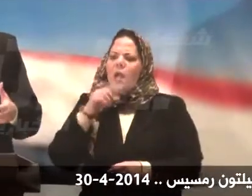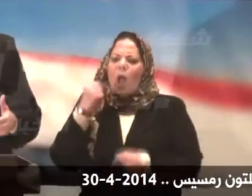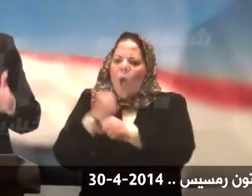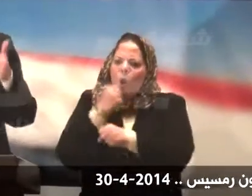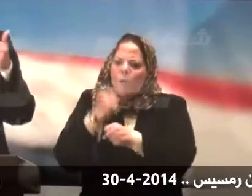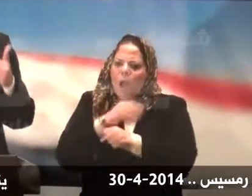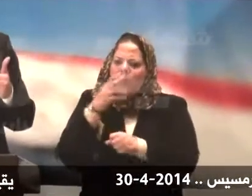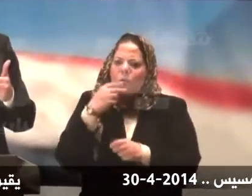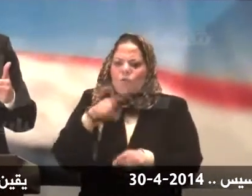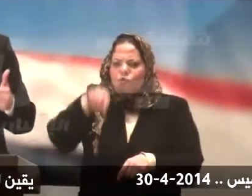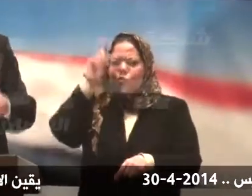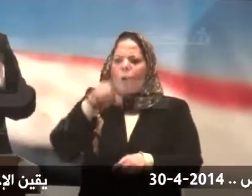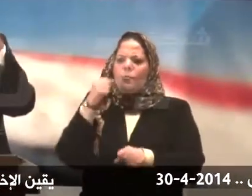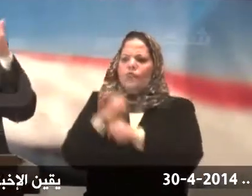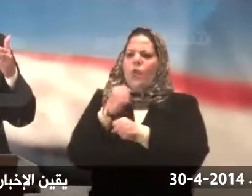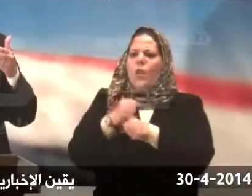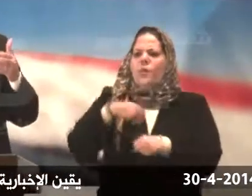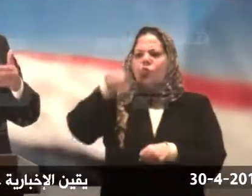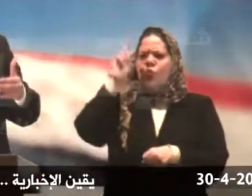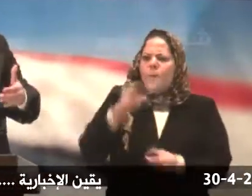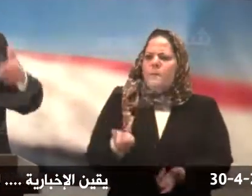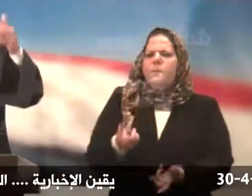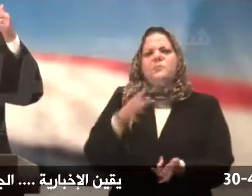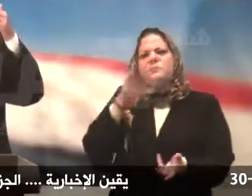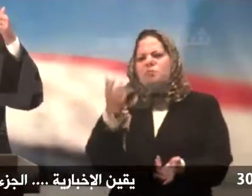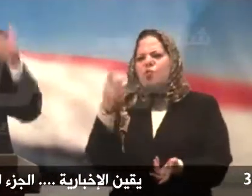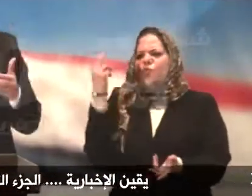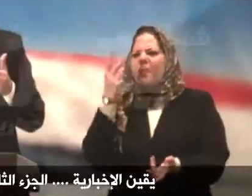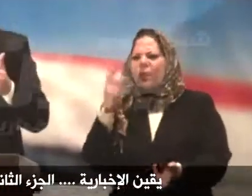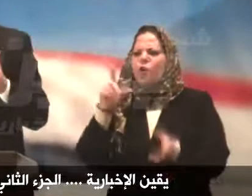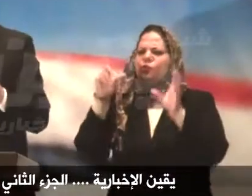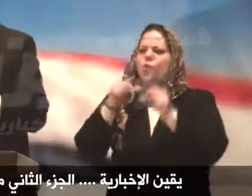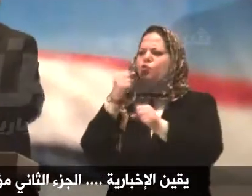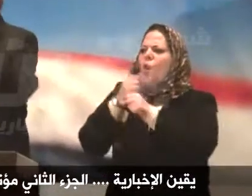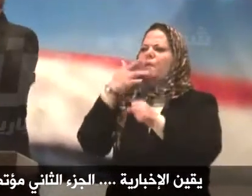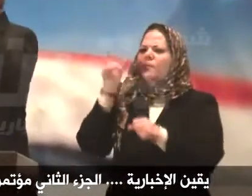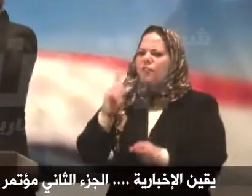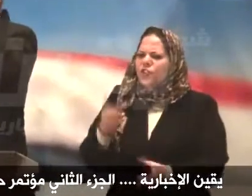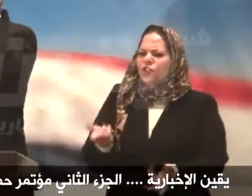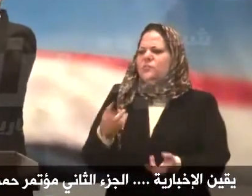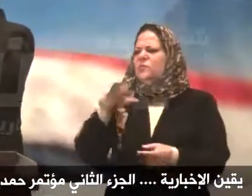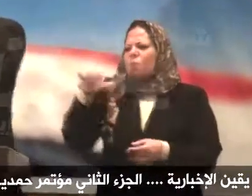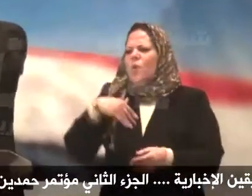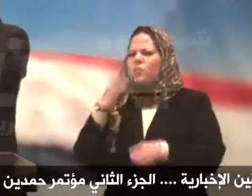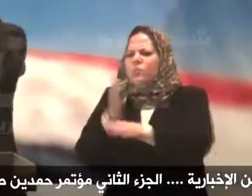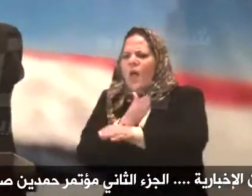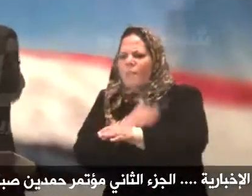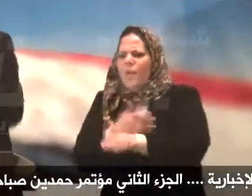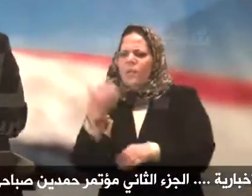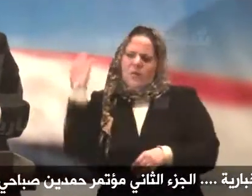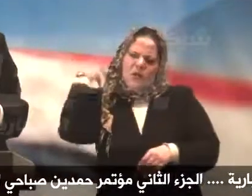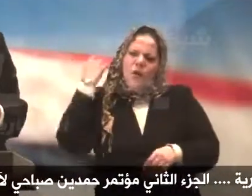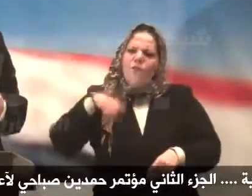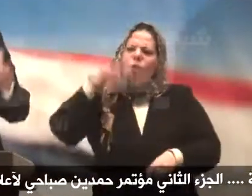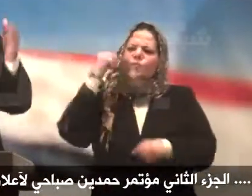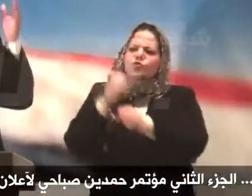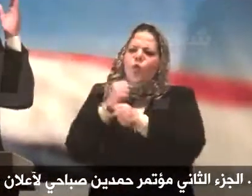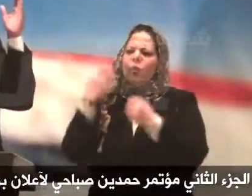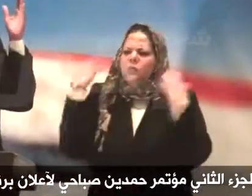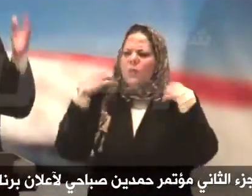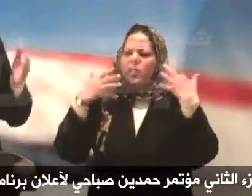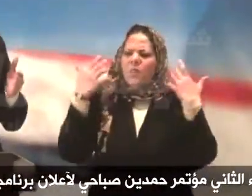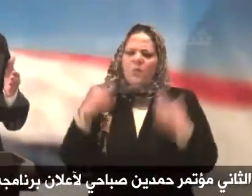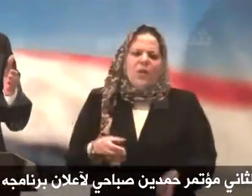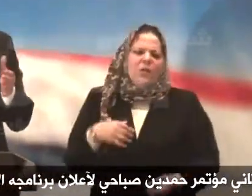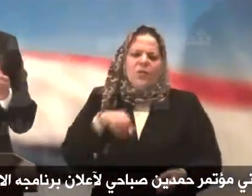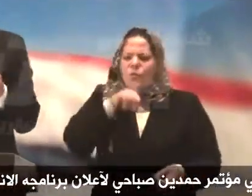وعمالة باليومية موسمية وغير منتظمة، واللي بيطلع منهم من داره الصبح بيقول يا فتاح